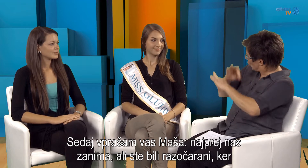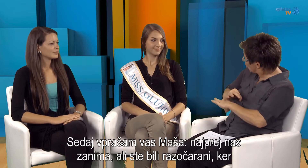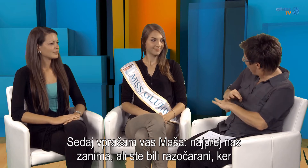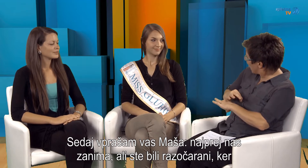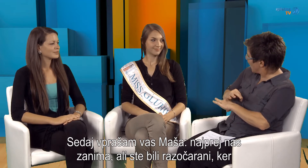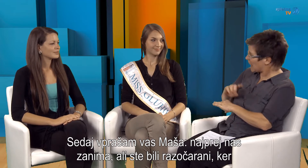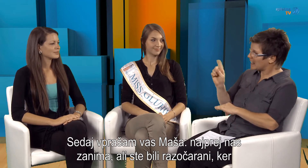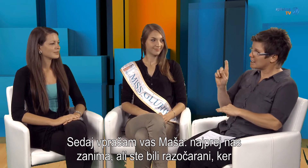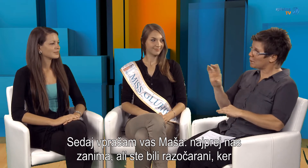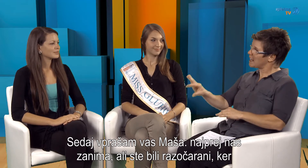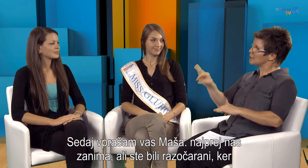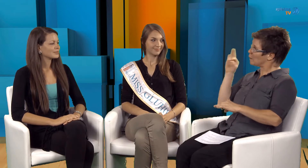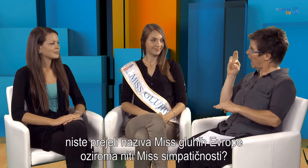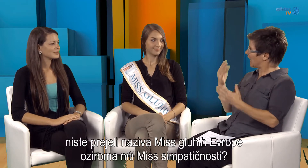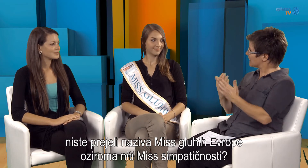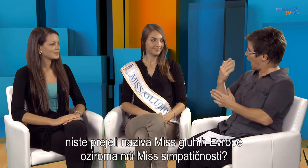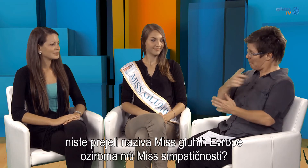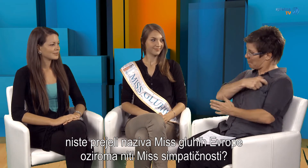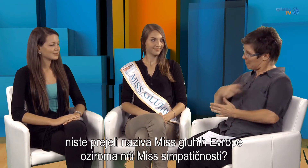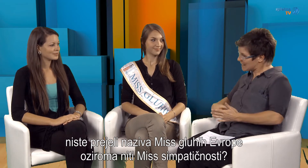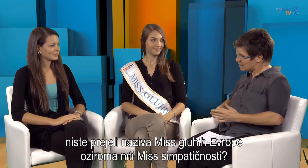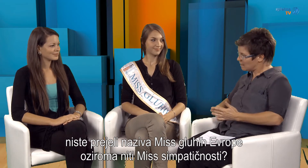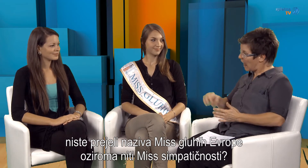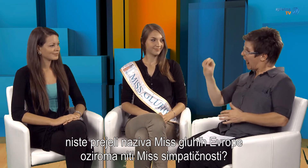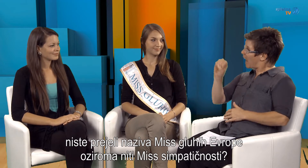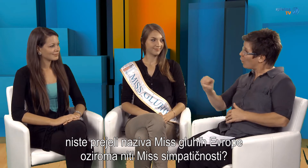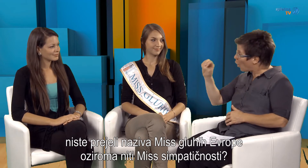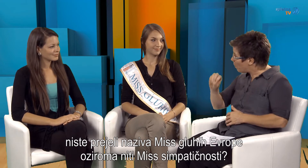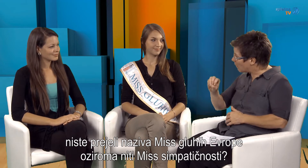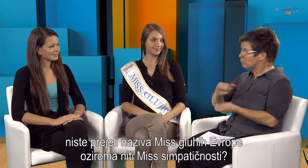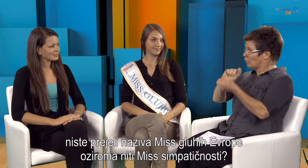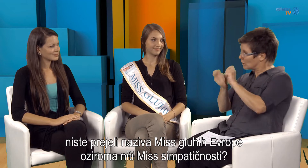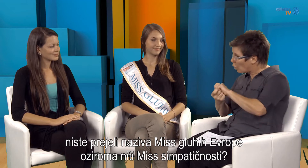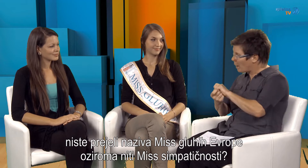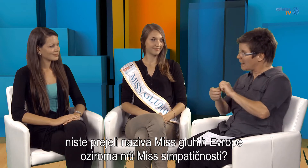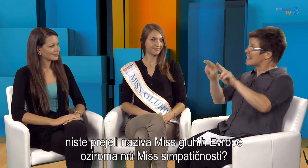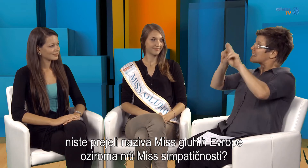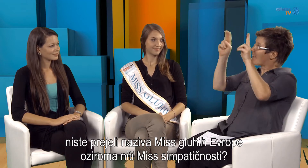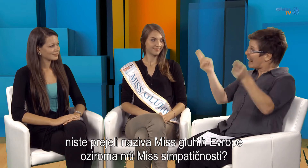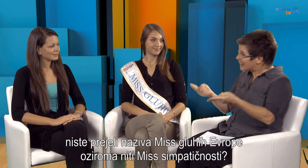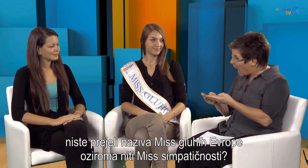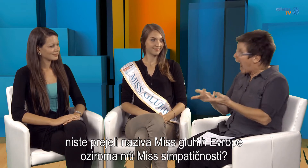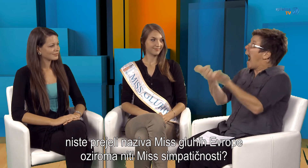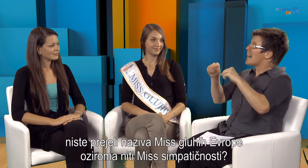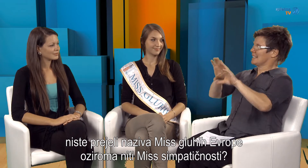radasa, rada, dudisipila, iprada, da, bis, auropam, viroma, beta,